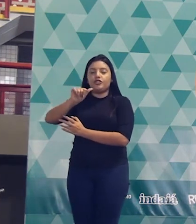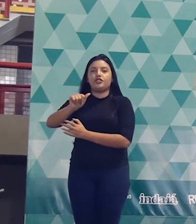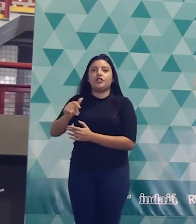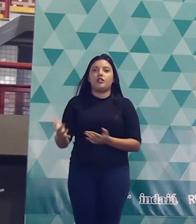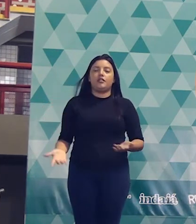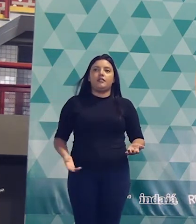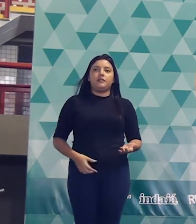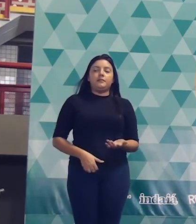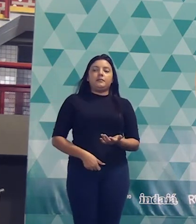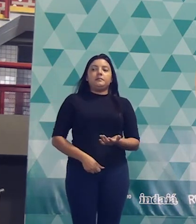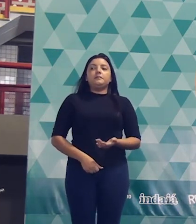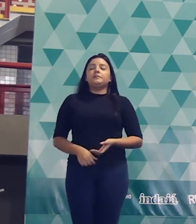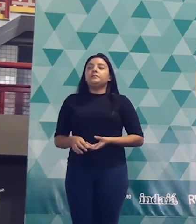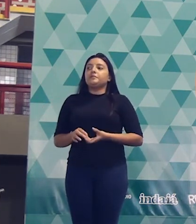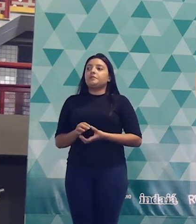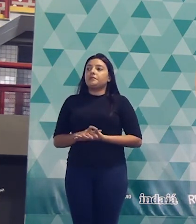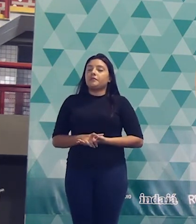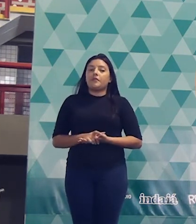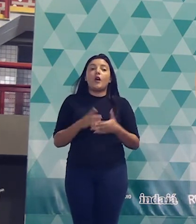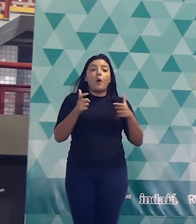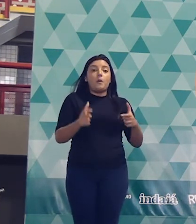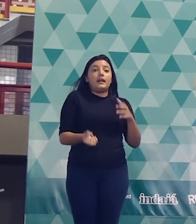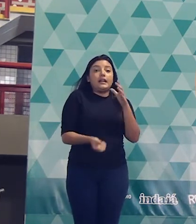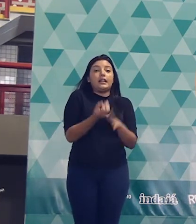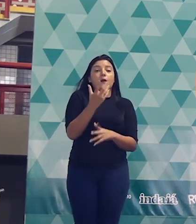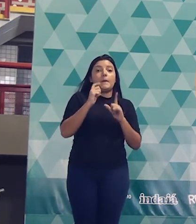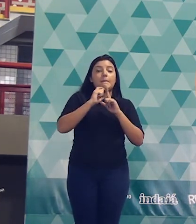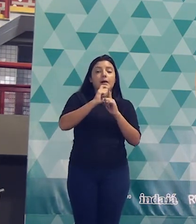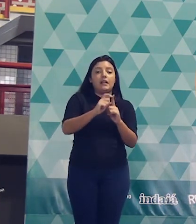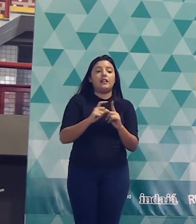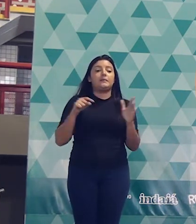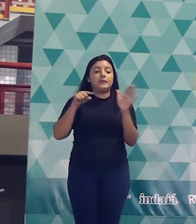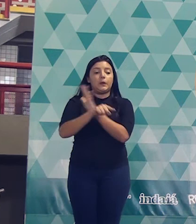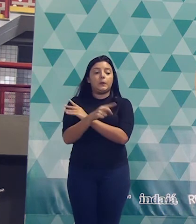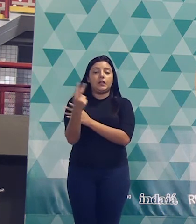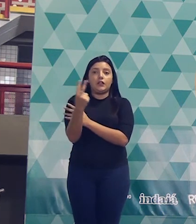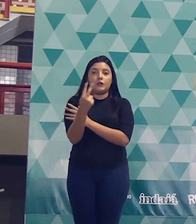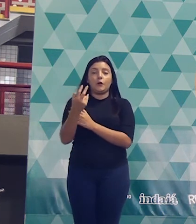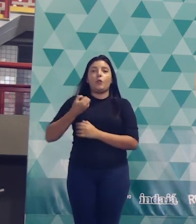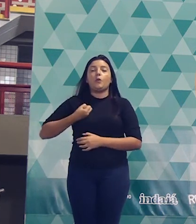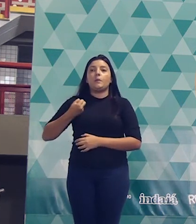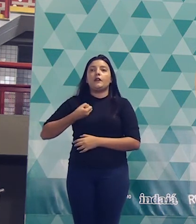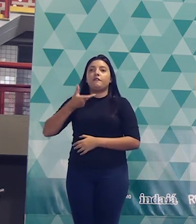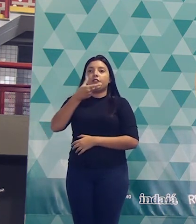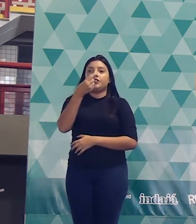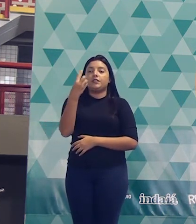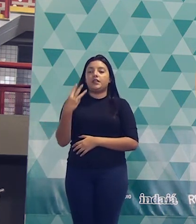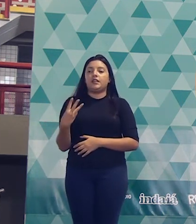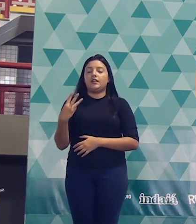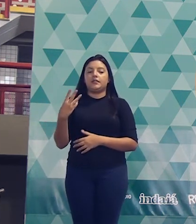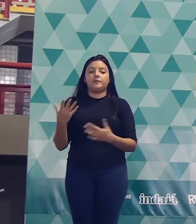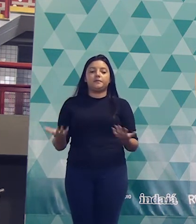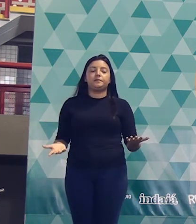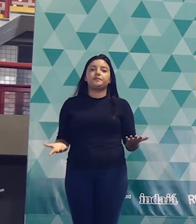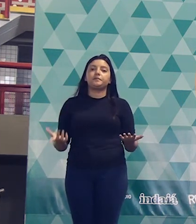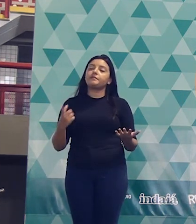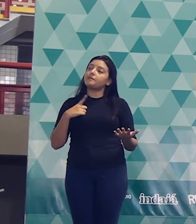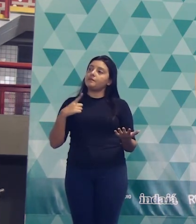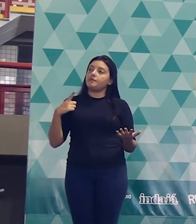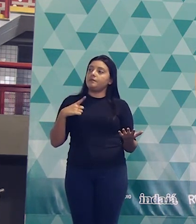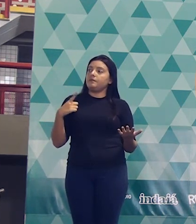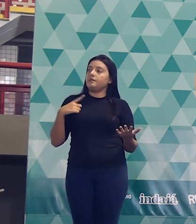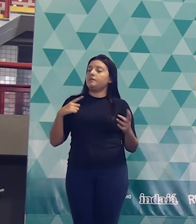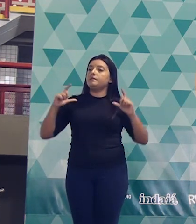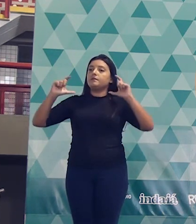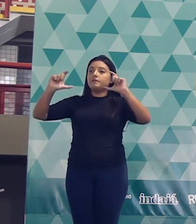lá. Questão 2, ó. Página 23. A expressão com os olhos que tem no